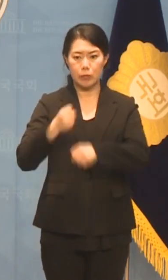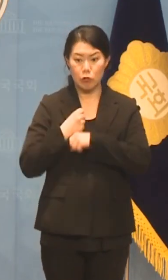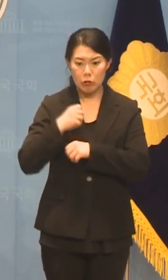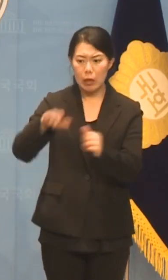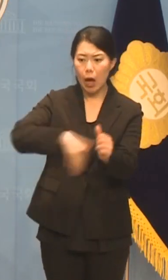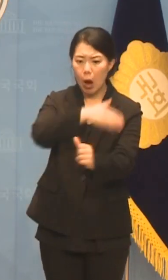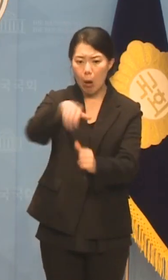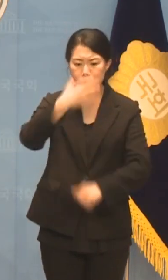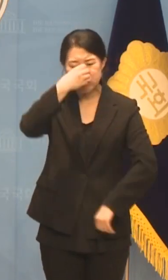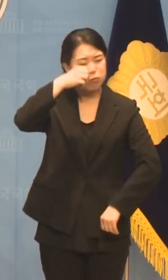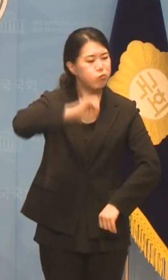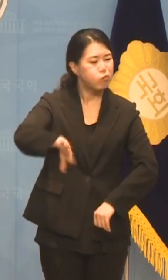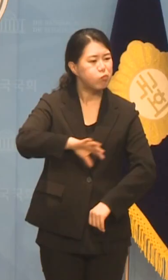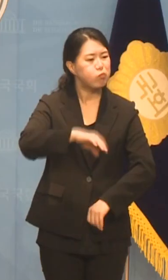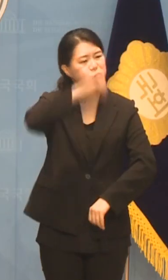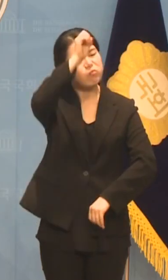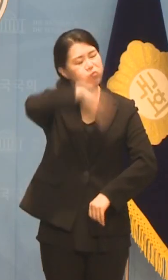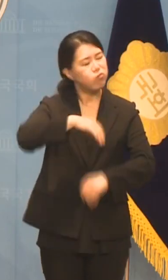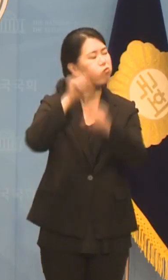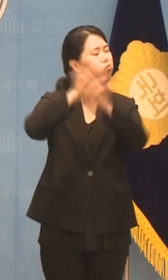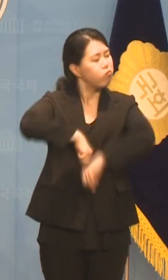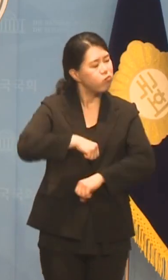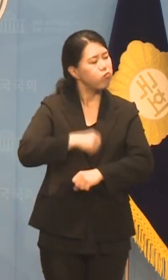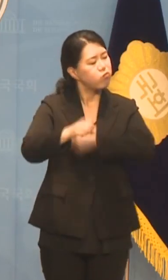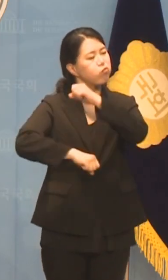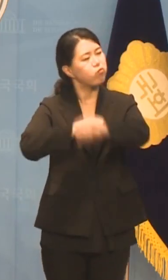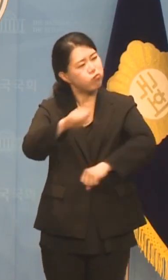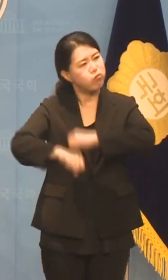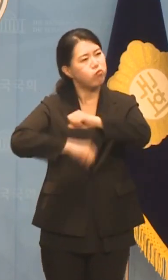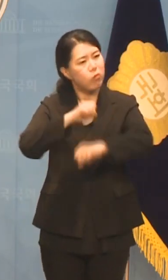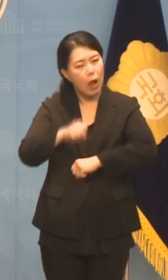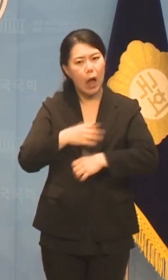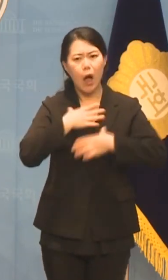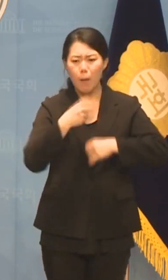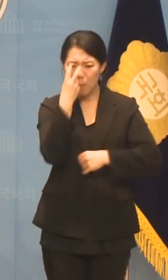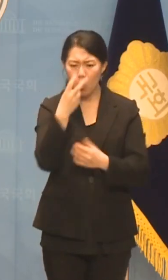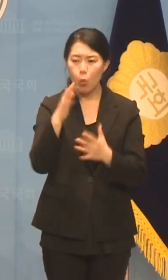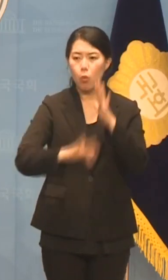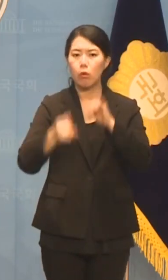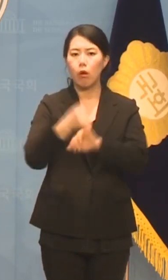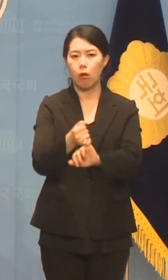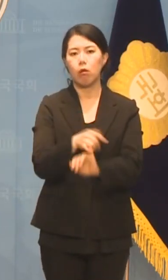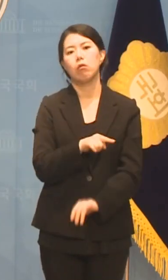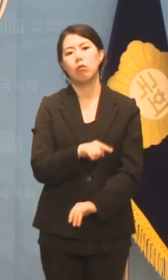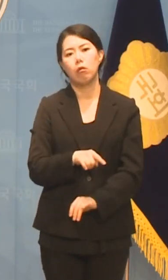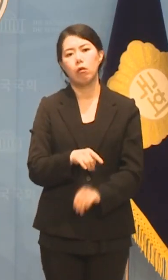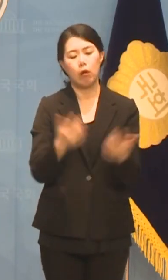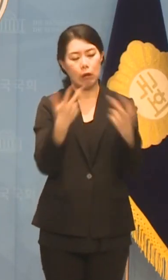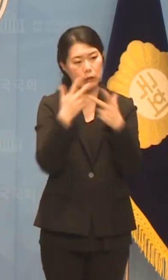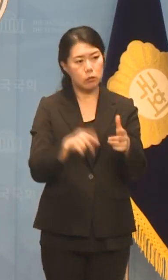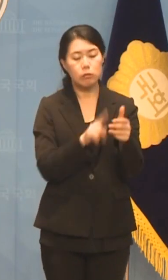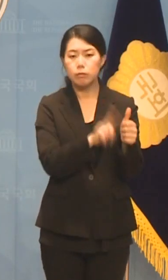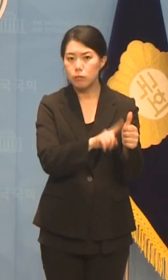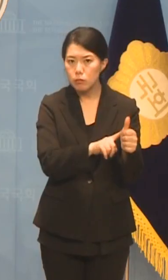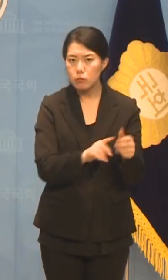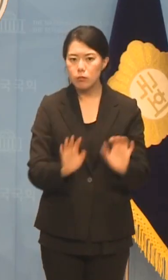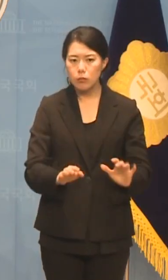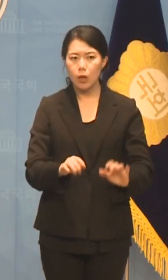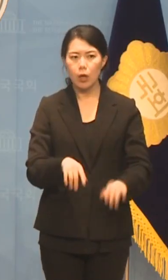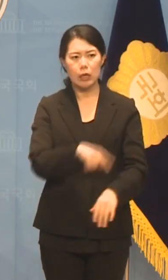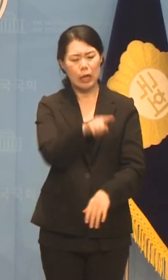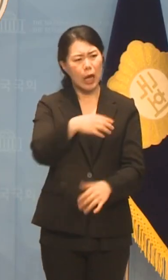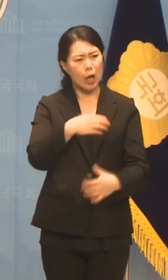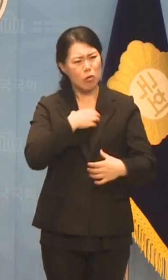현실을 무시하고 망치려는 마구잡이식 안보 공약, 이재명 후보께서는 그 위험한